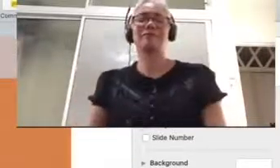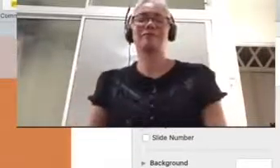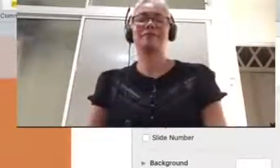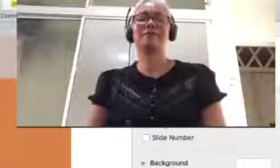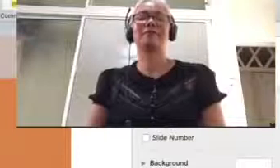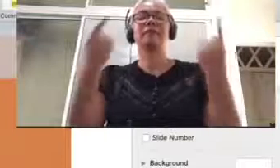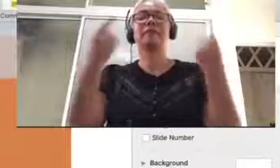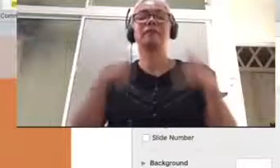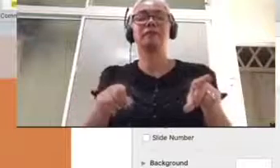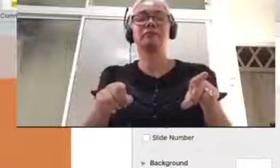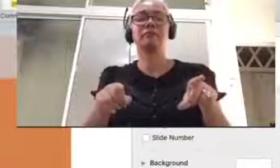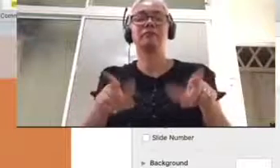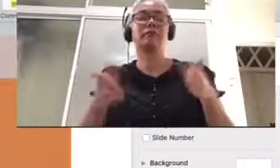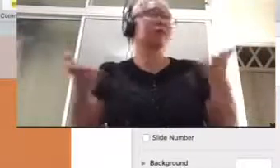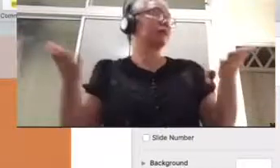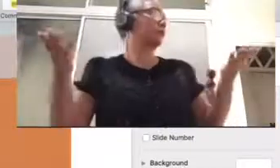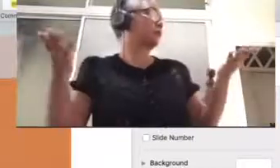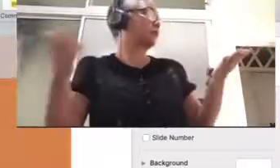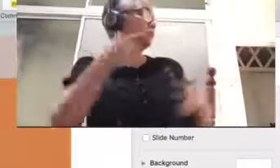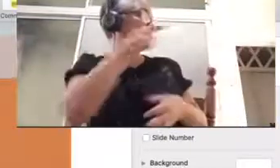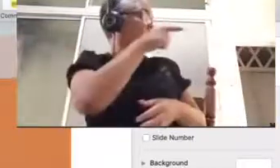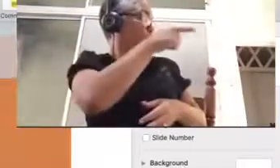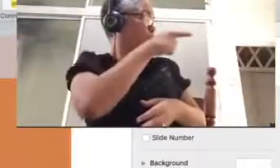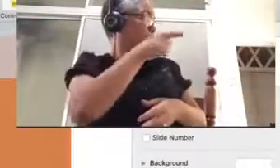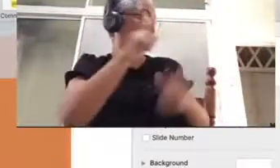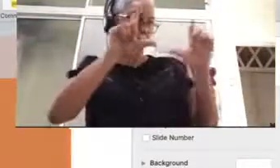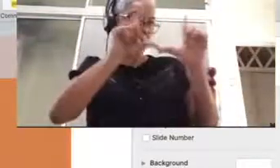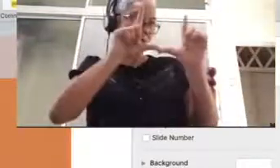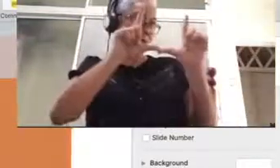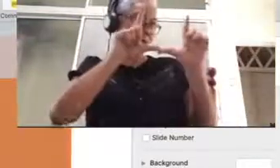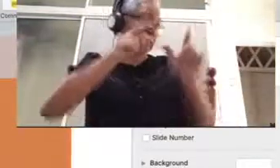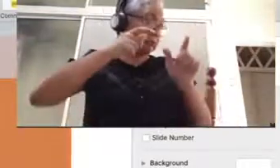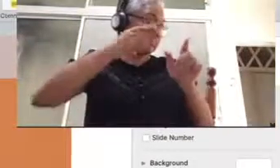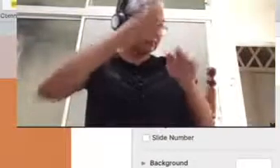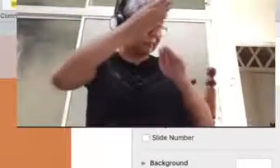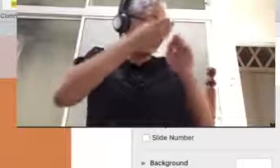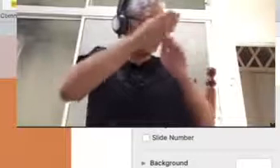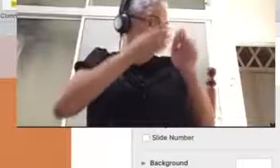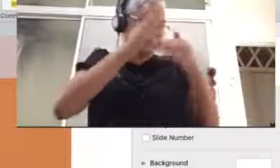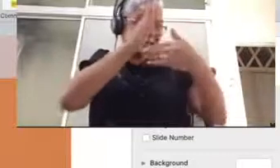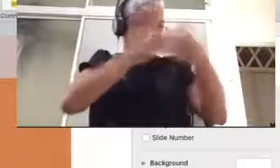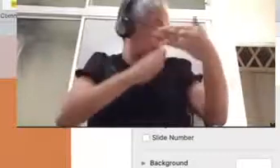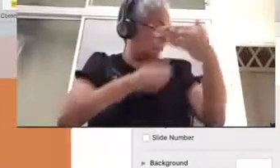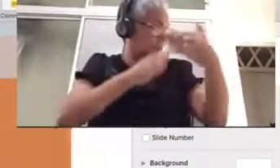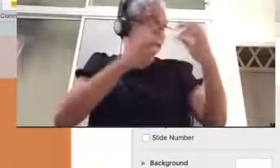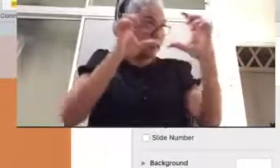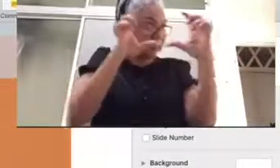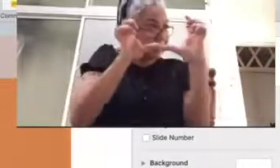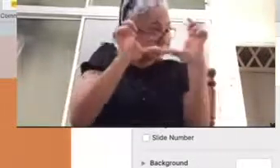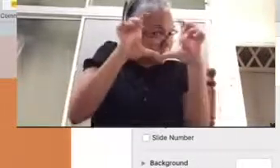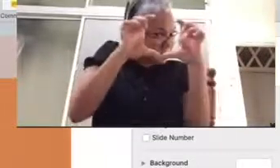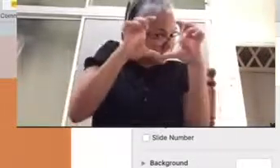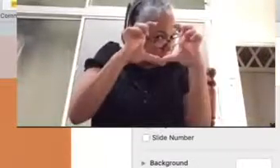Entonces dicen, pues tendremos que cortar las esquinitas, dicen los redonditos. Como quien dice, vamos a buscar la manera de cortarte